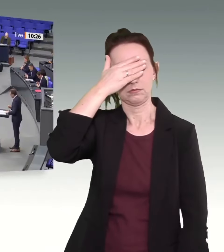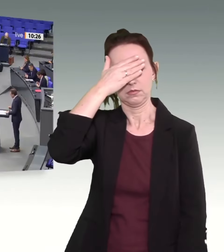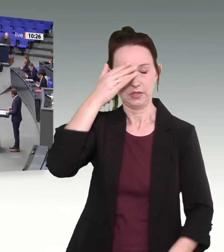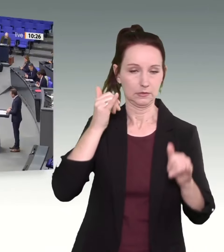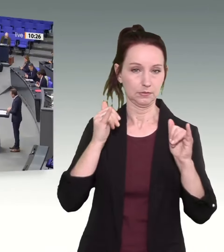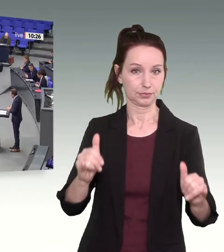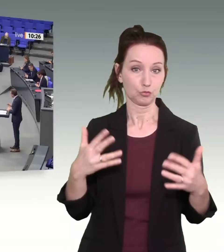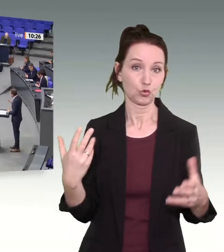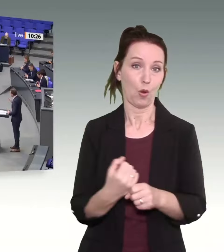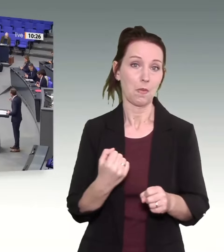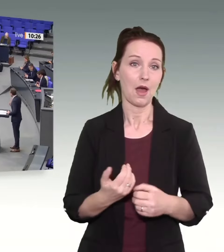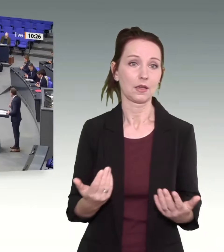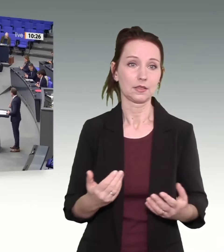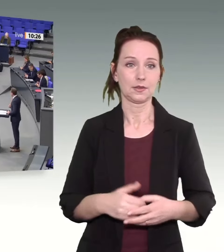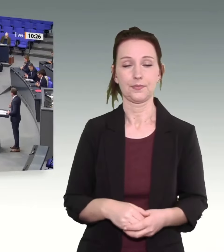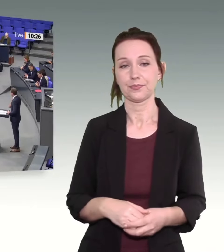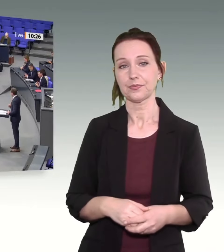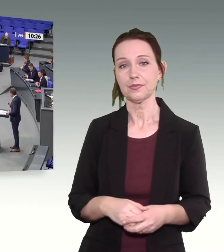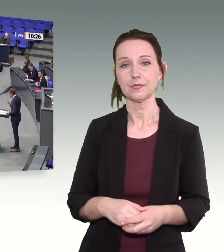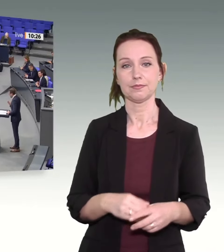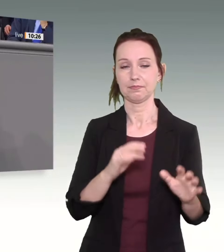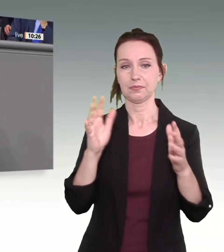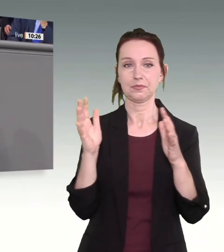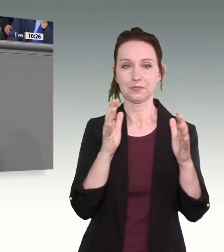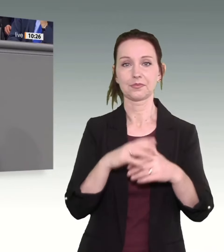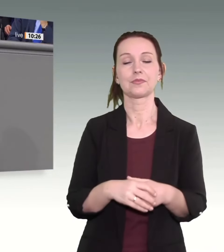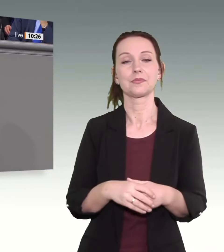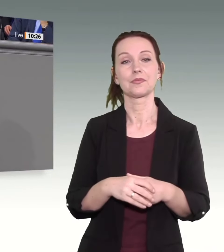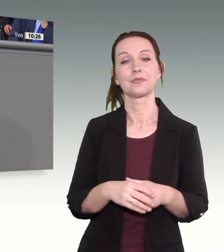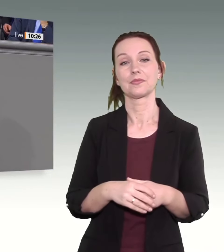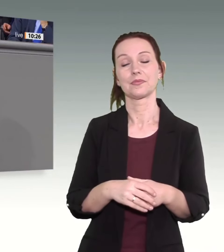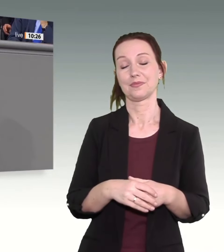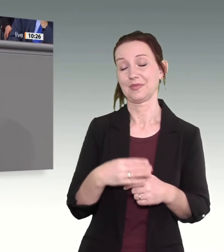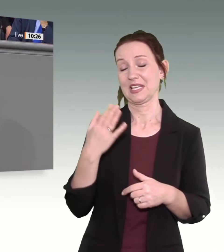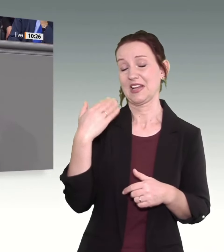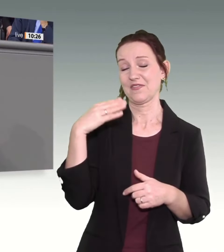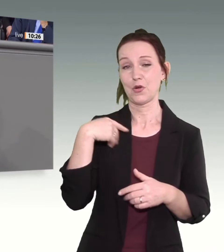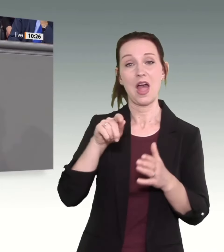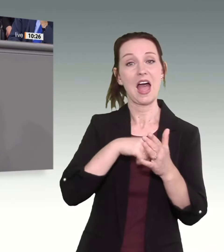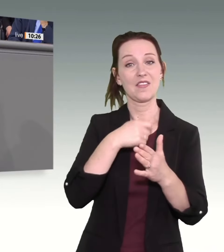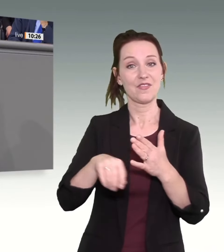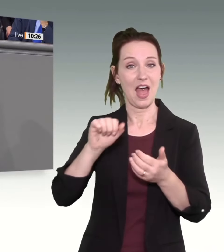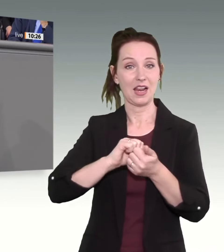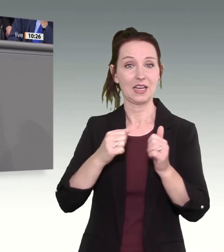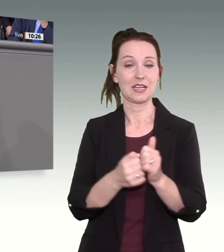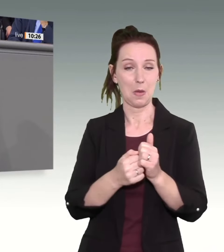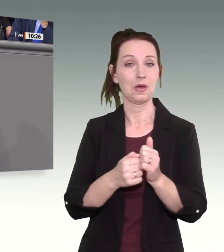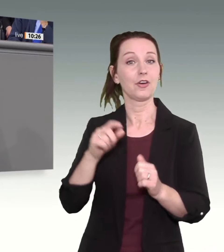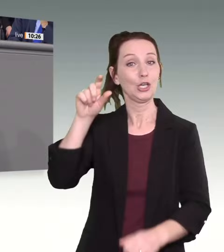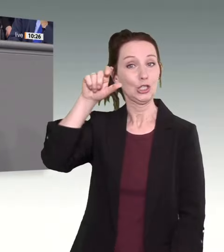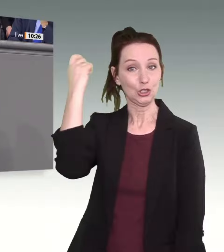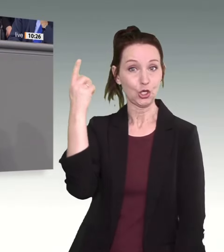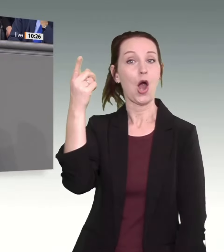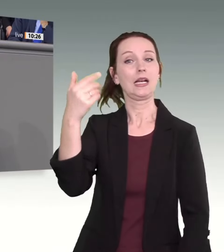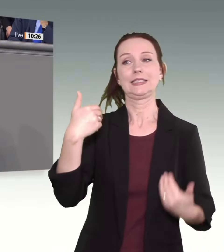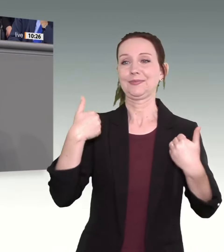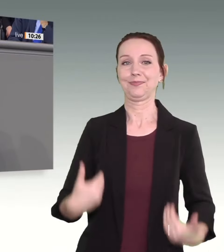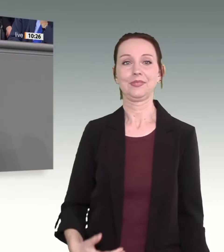Und Olaf Scholz hat sich noch im Wahlkampf als Kanzler für bezahlbares Wohnen inszeniert. Und dann hat er zu einem Baugipfel eingeladen, ins